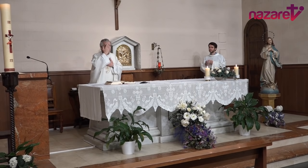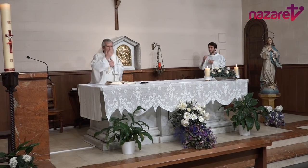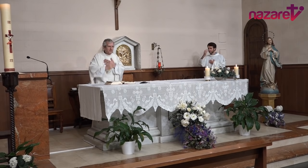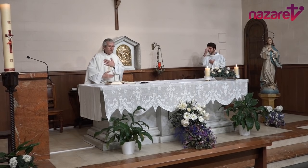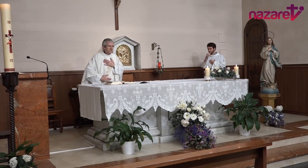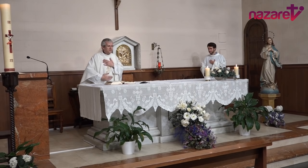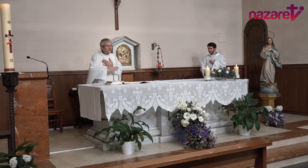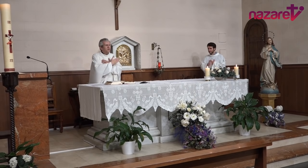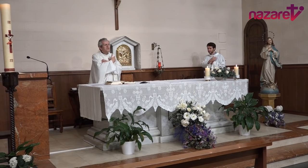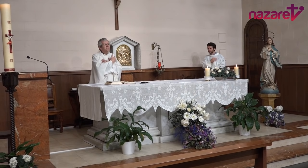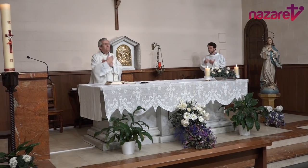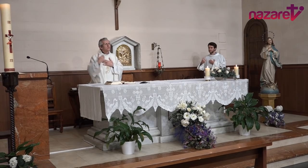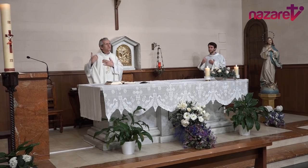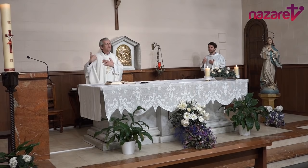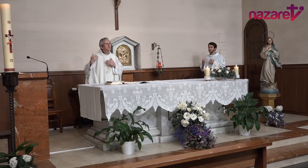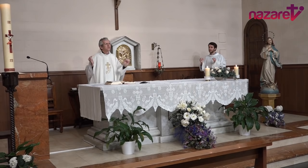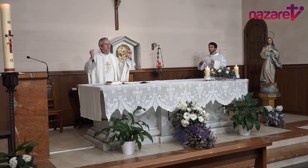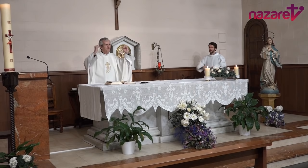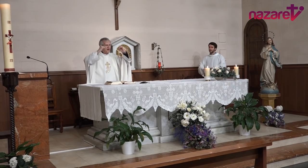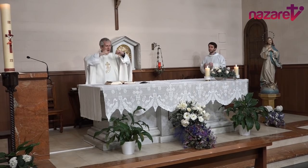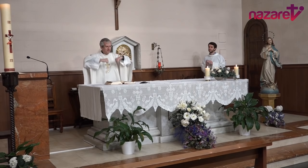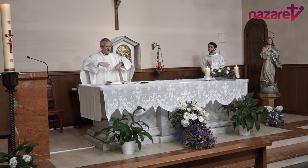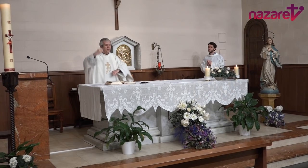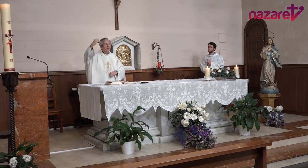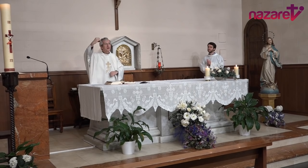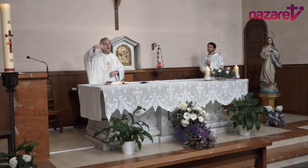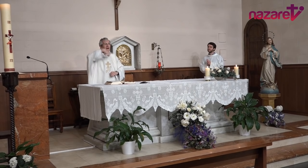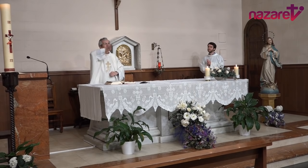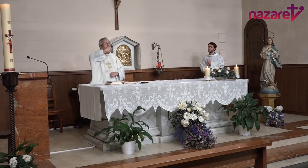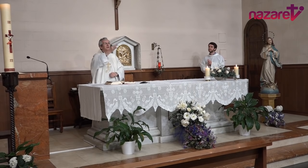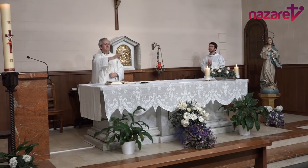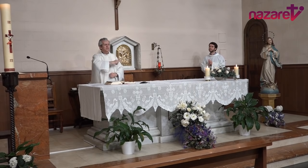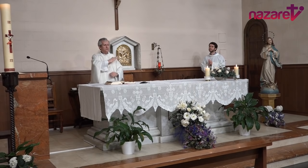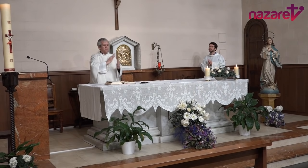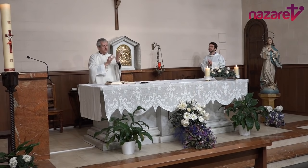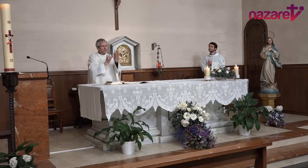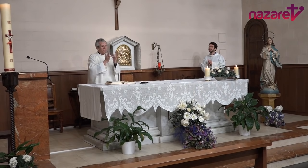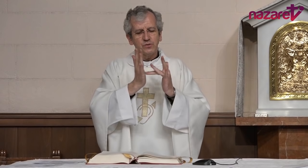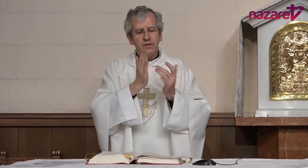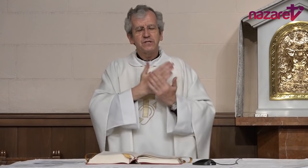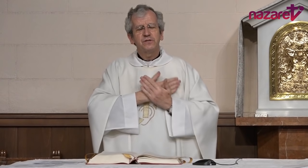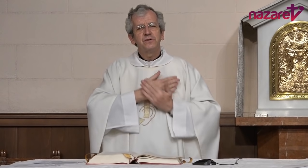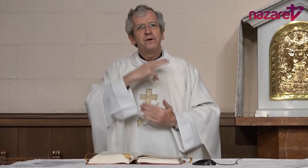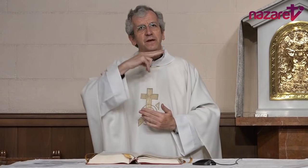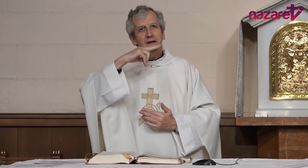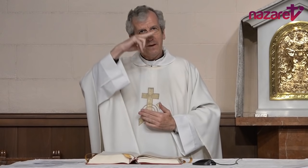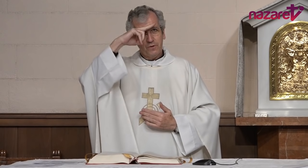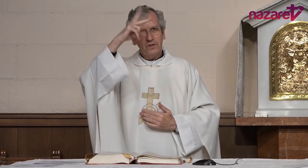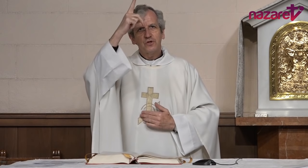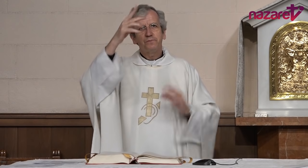En el nombre del Padre, del Hijo y del Espíritu Santo. Amén. La gracia de nuestro Señor Jesucristo, el amor de Dios